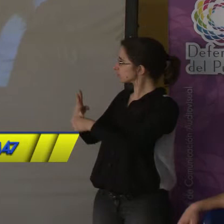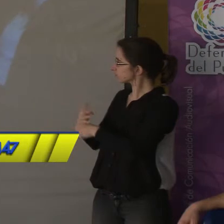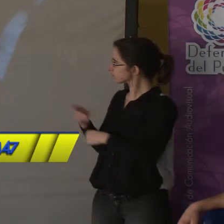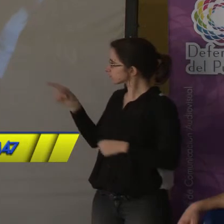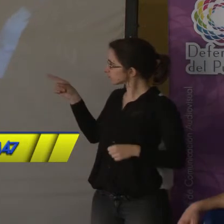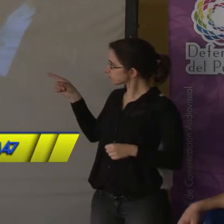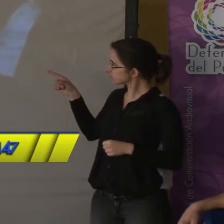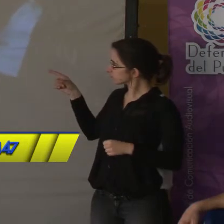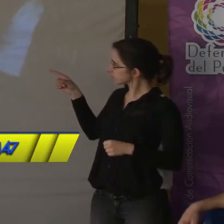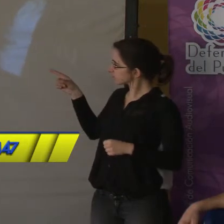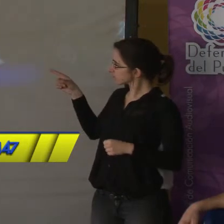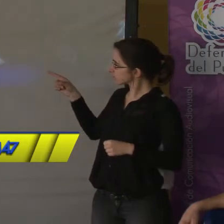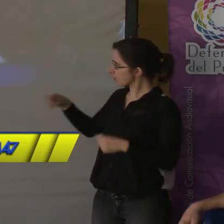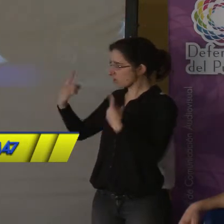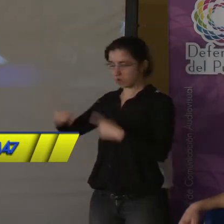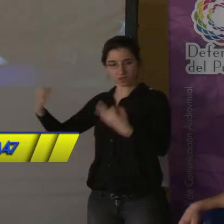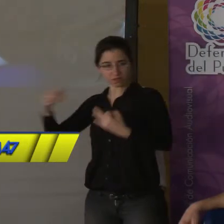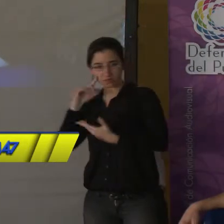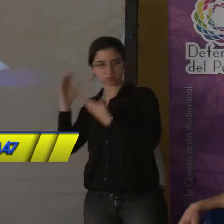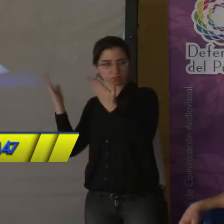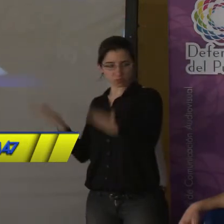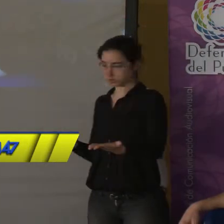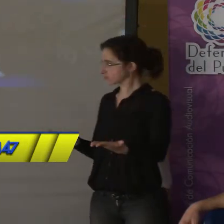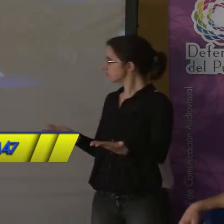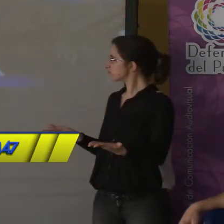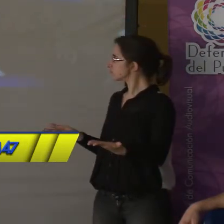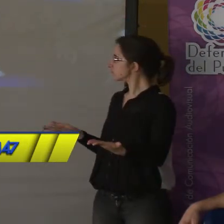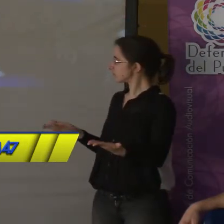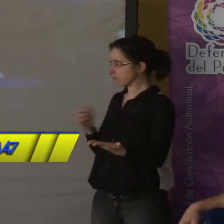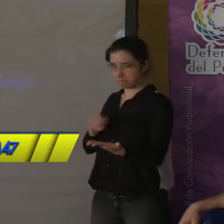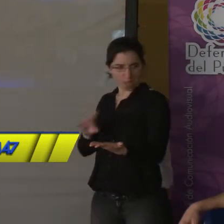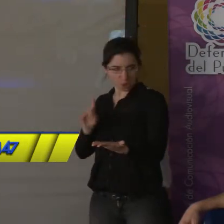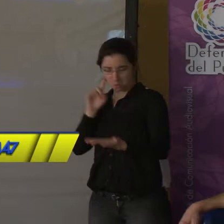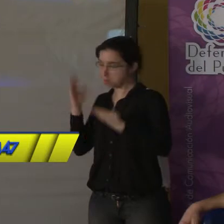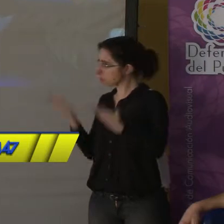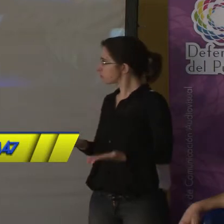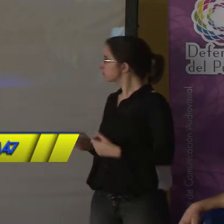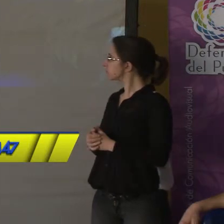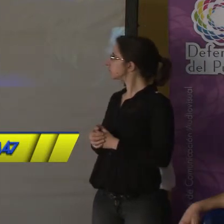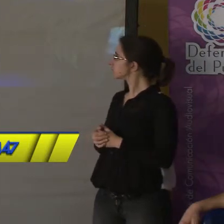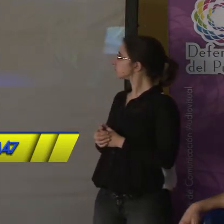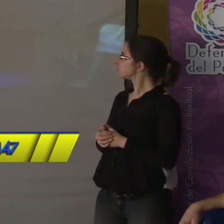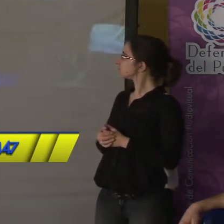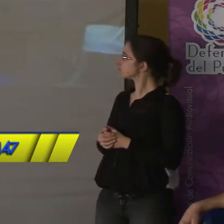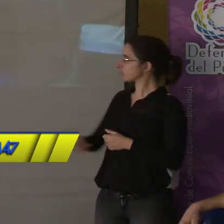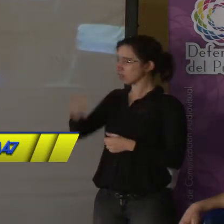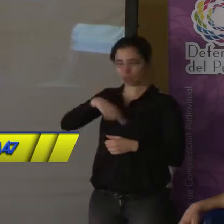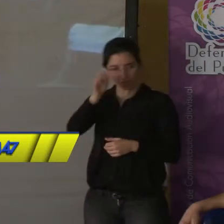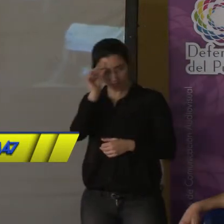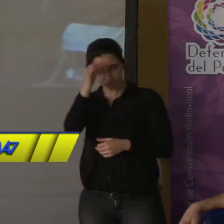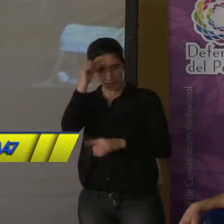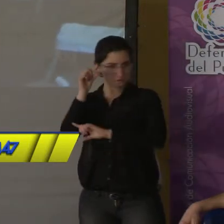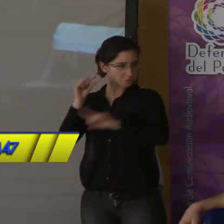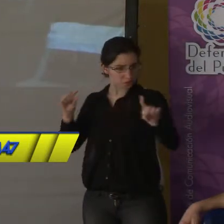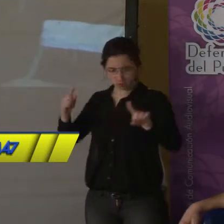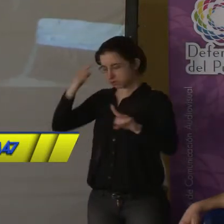que se muestra en nuestro lado positivo, no solo lo malo, porque no todos somos iguales. Tampoco somos ignorantes. Tenemos